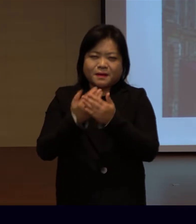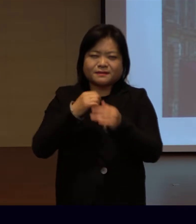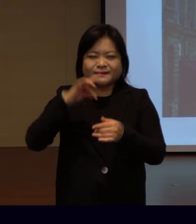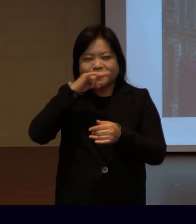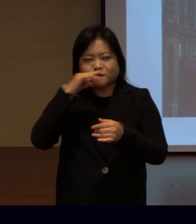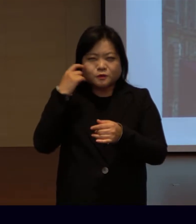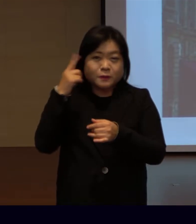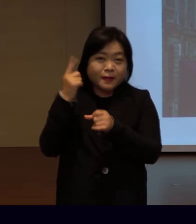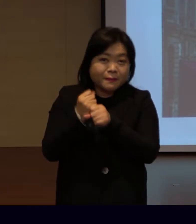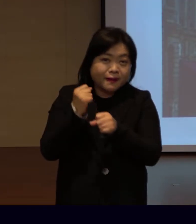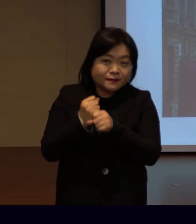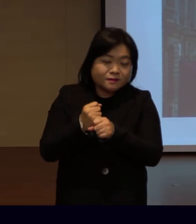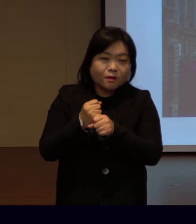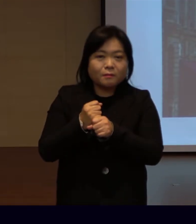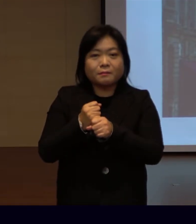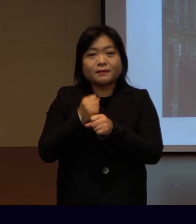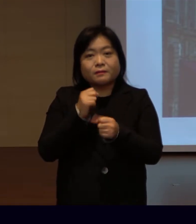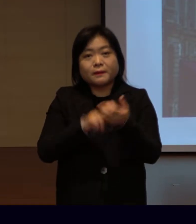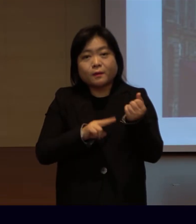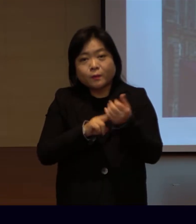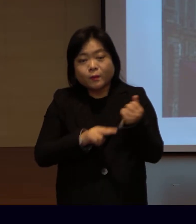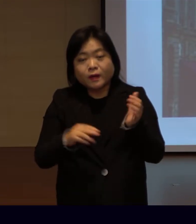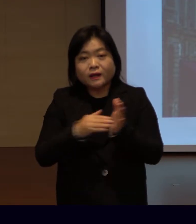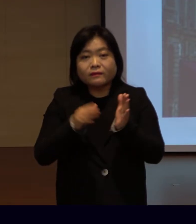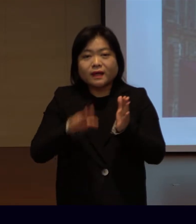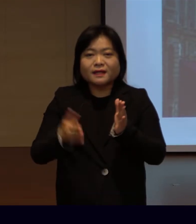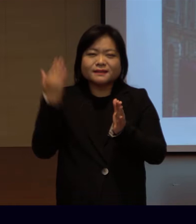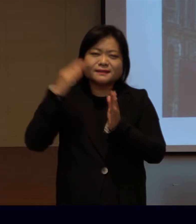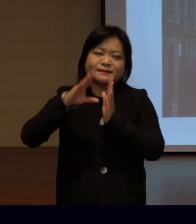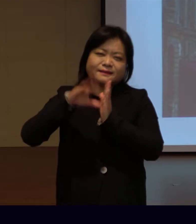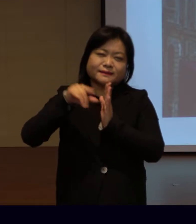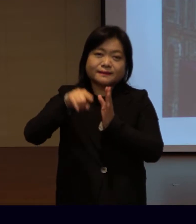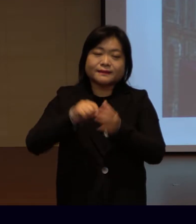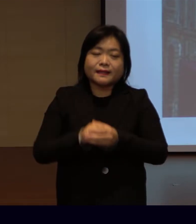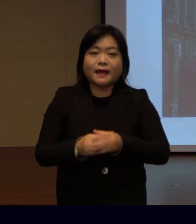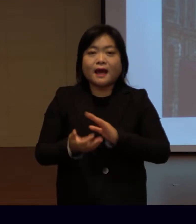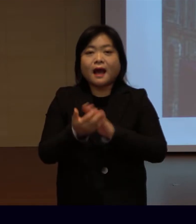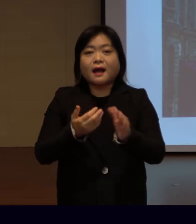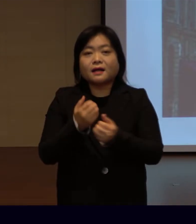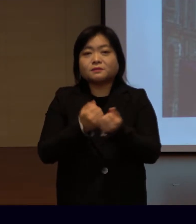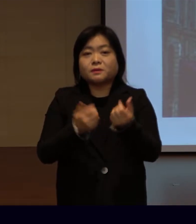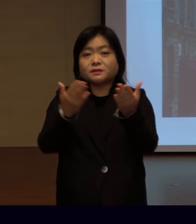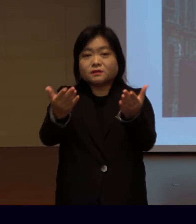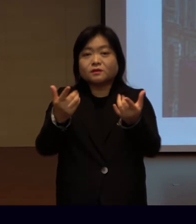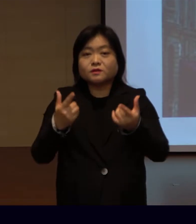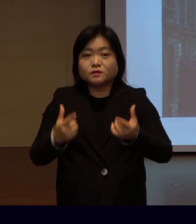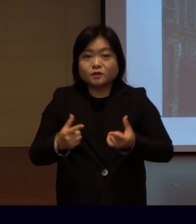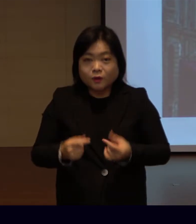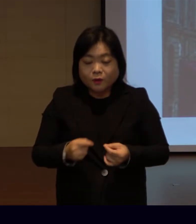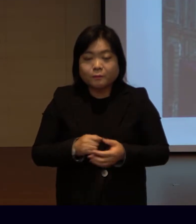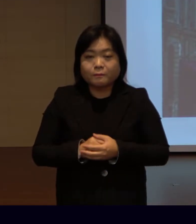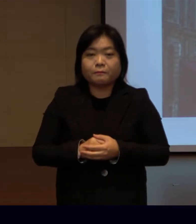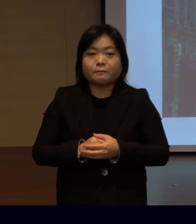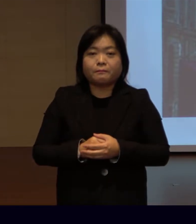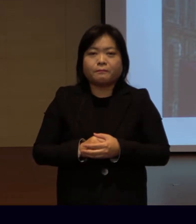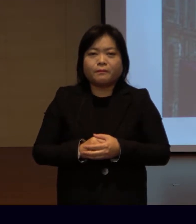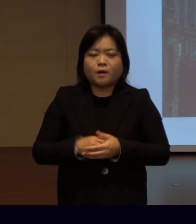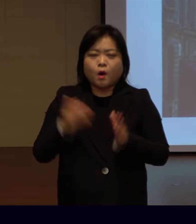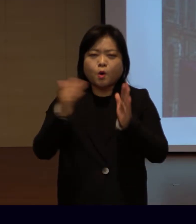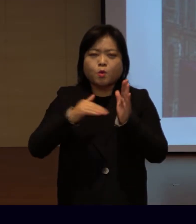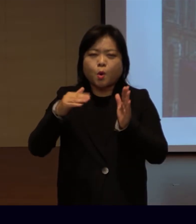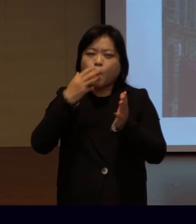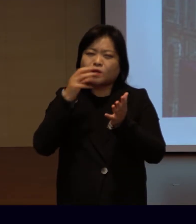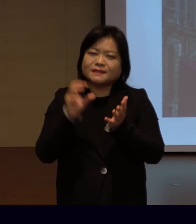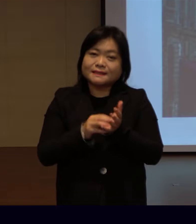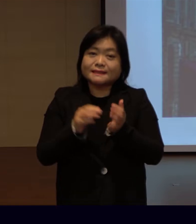향수도 개발해서 막 이러고 했는데 그 당시에 아까 말씀드린 것처럼 이제